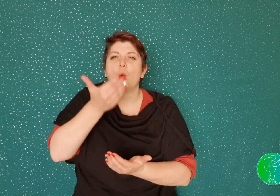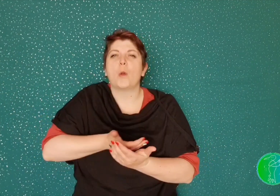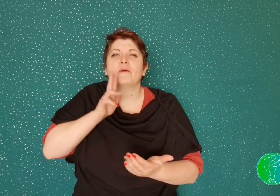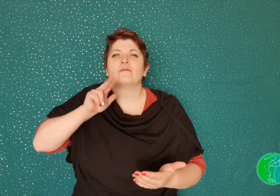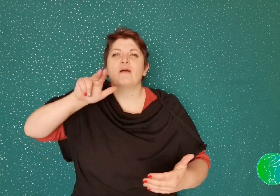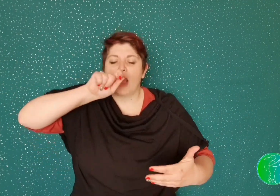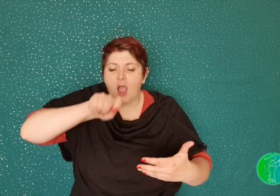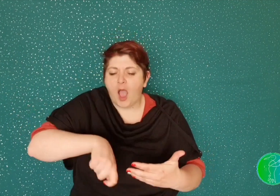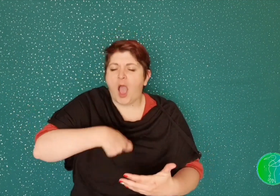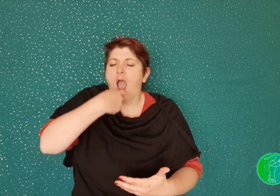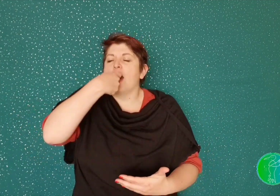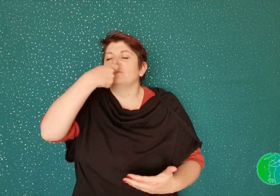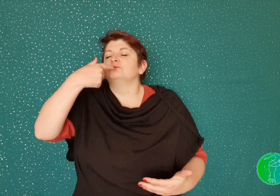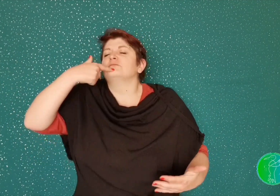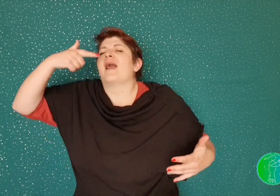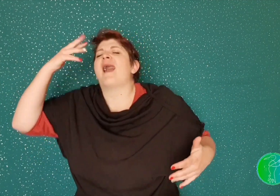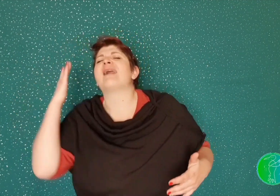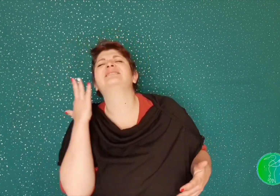goût délicieux.